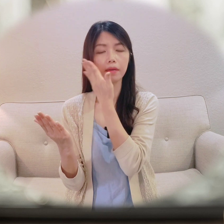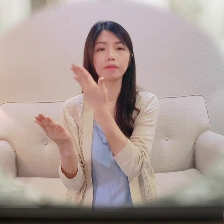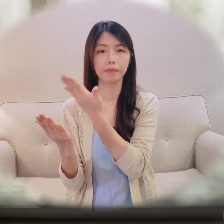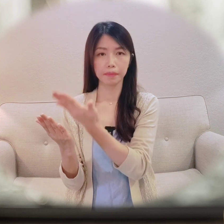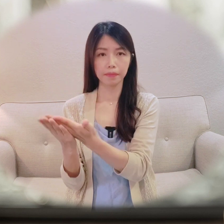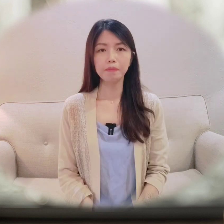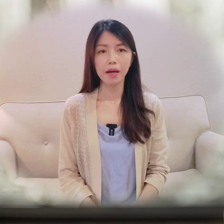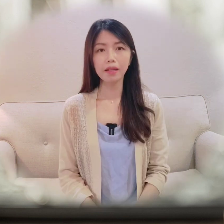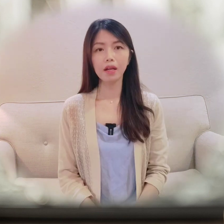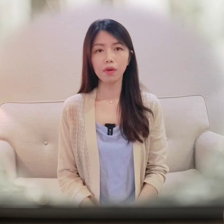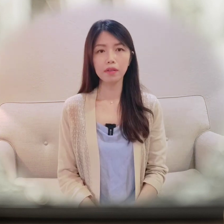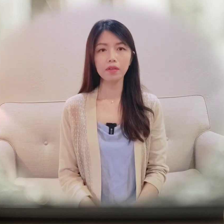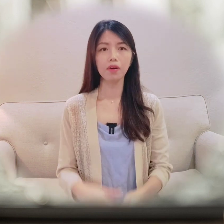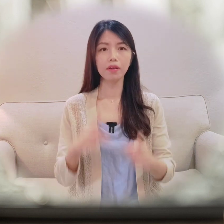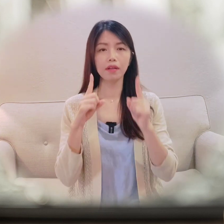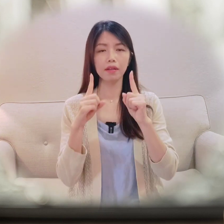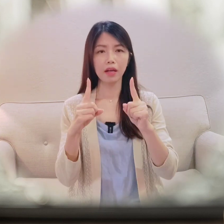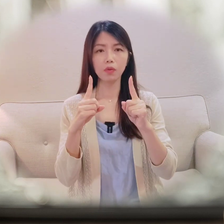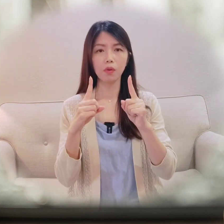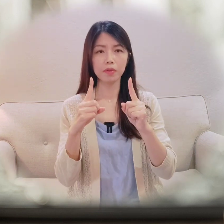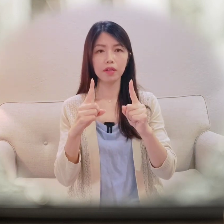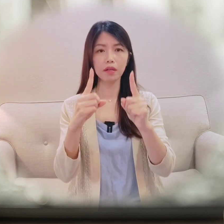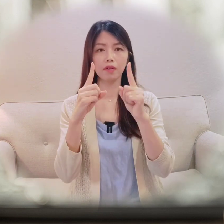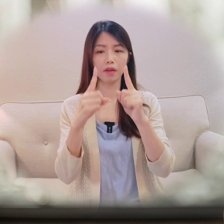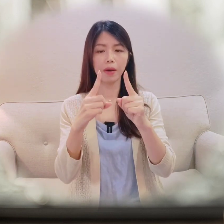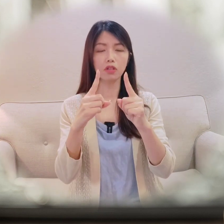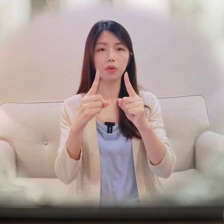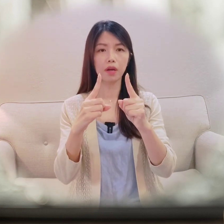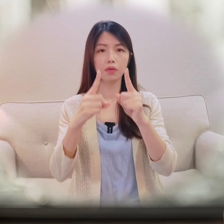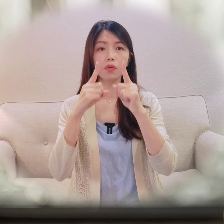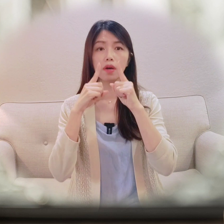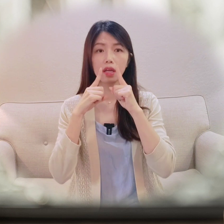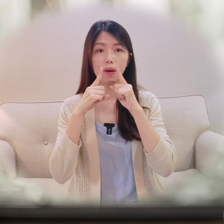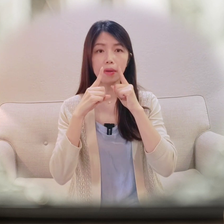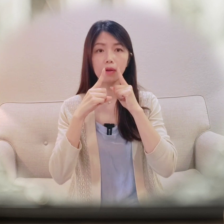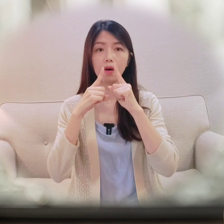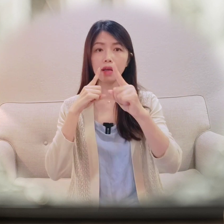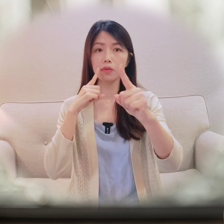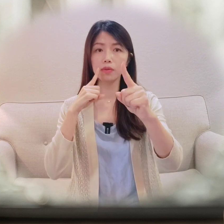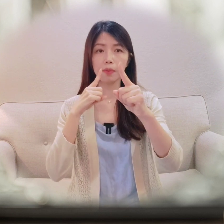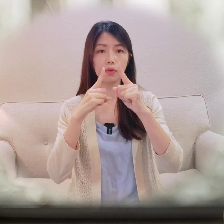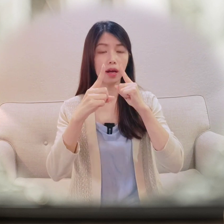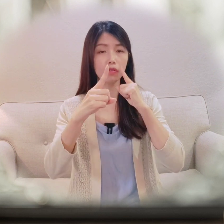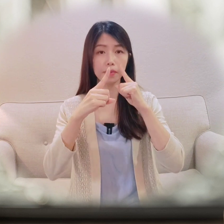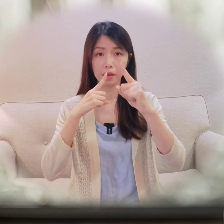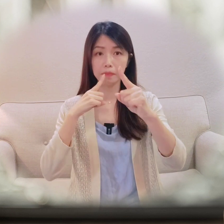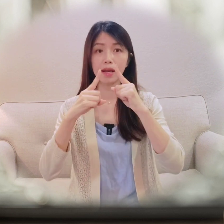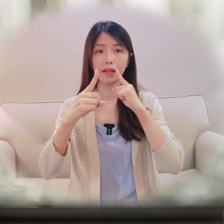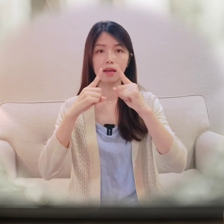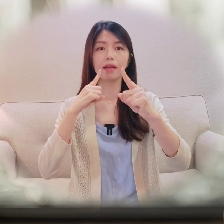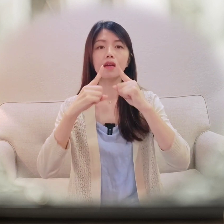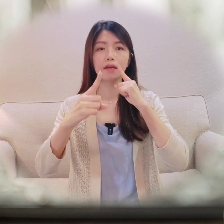됩니다. 말하다라고 한 뜻의 수어는 양손 검지를 이렇게 마주보게 하시고 입 앞에서 한 손씩 앞으로 나가주시면